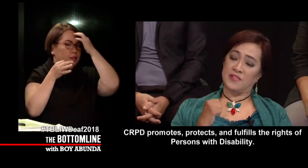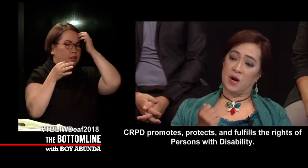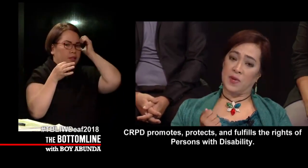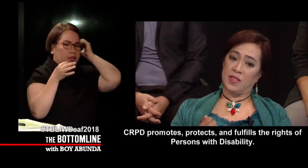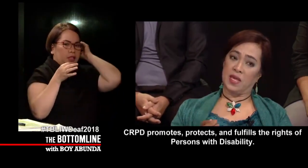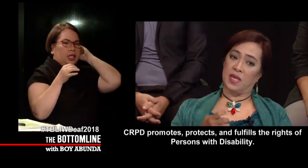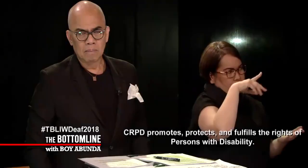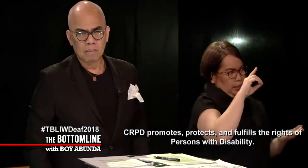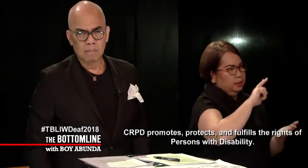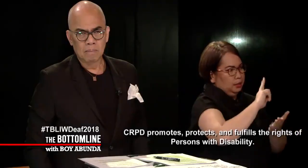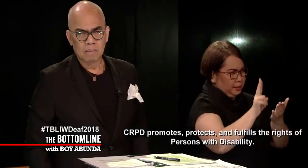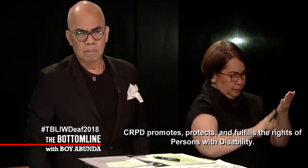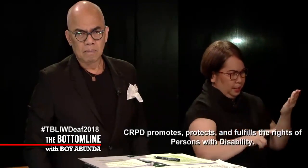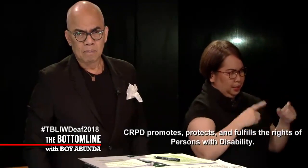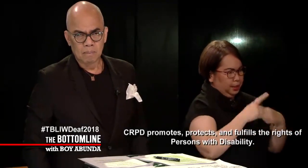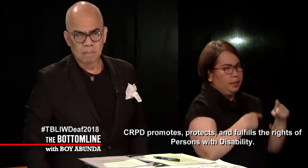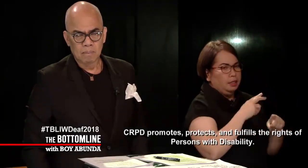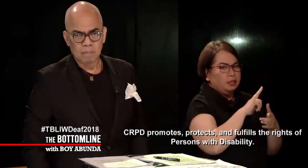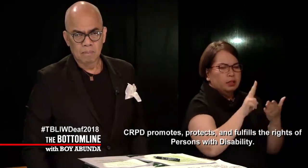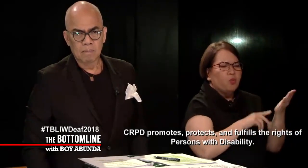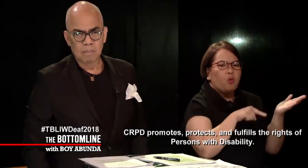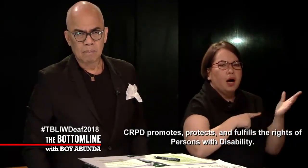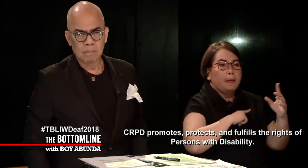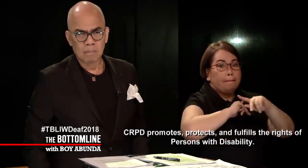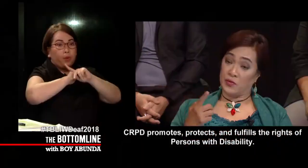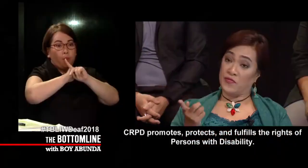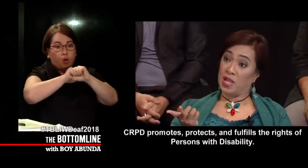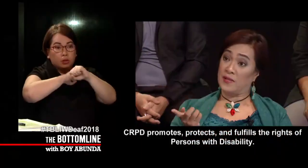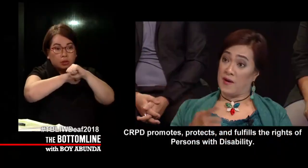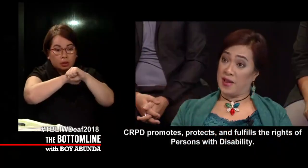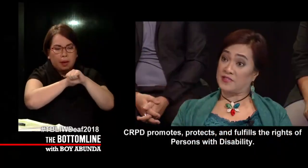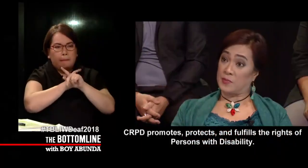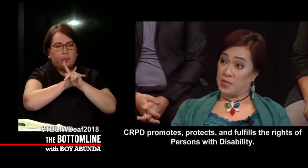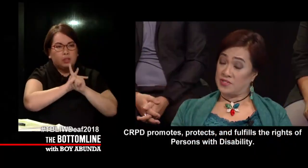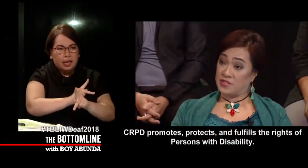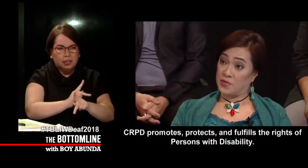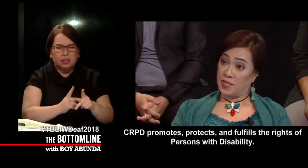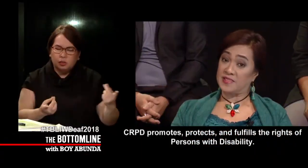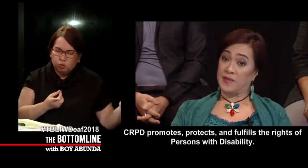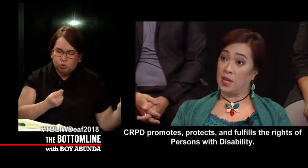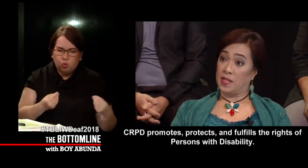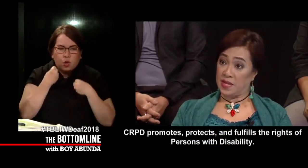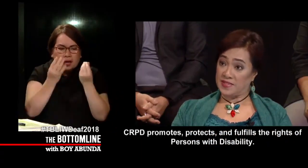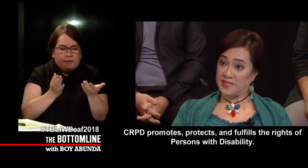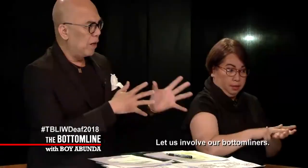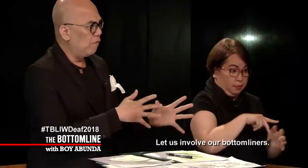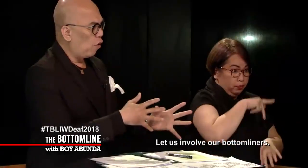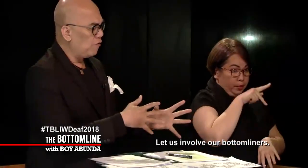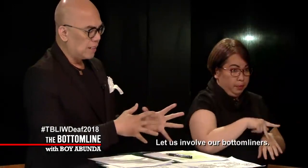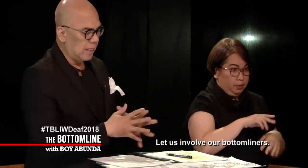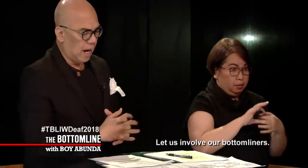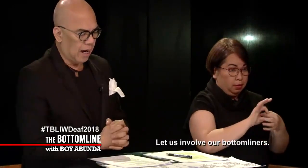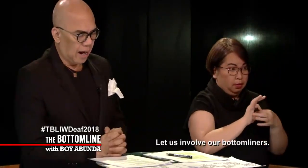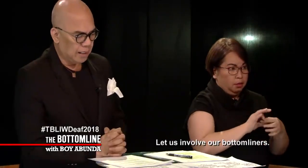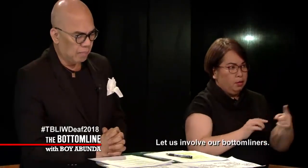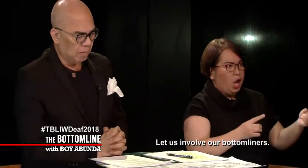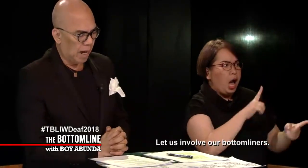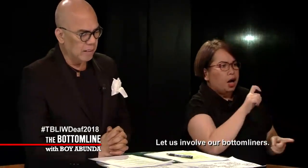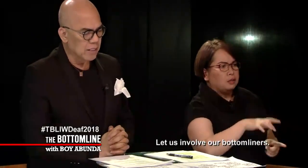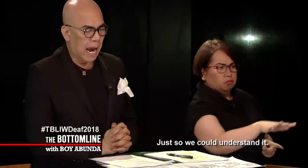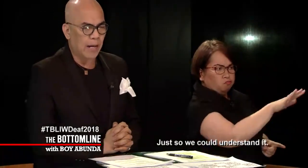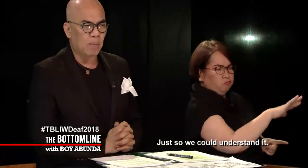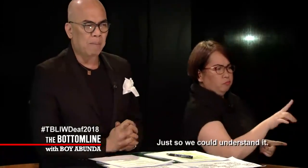ang CRPD, it promotes, protects, and fulfill the rights of persons with disabilities. Involve natin ang ating